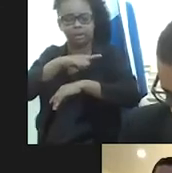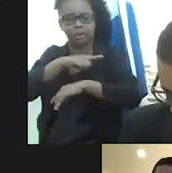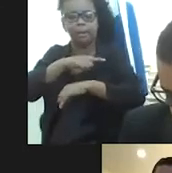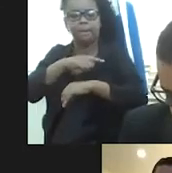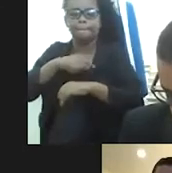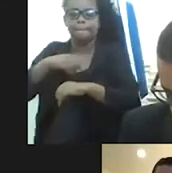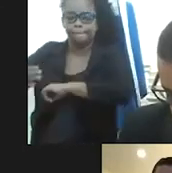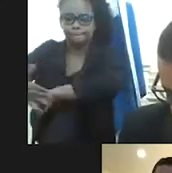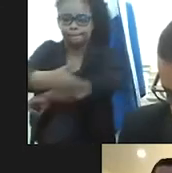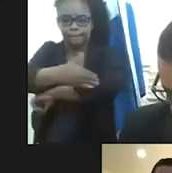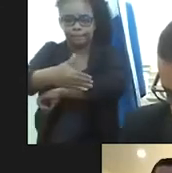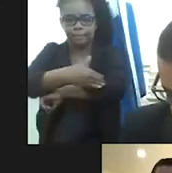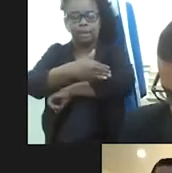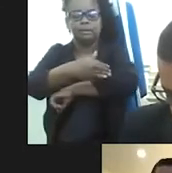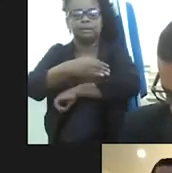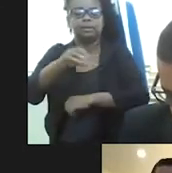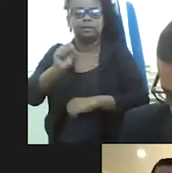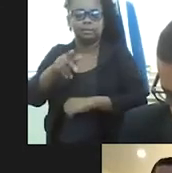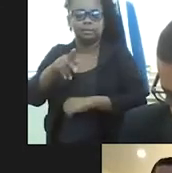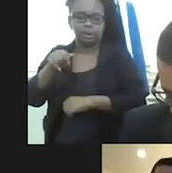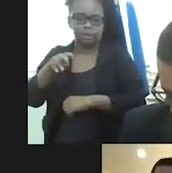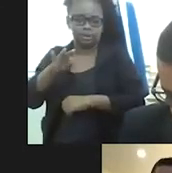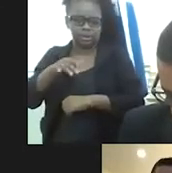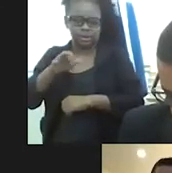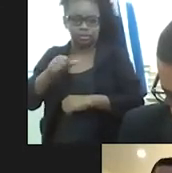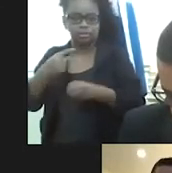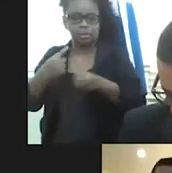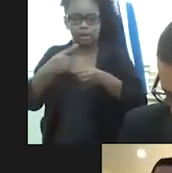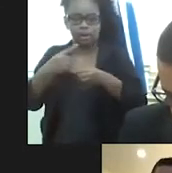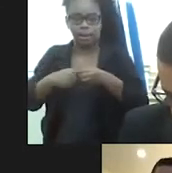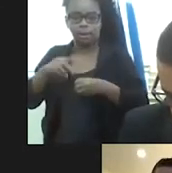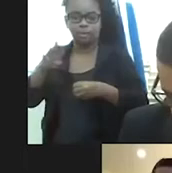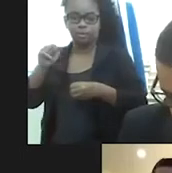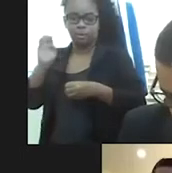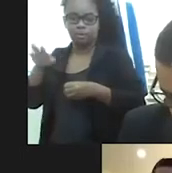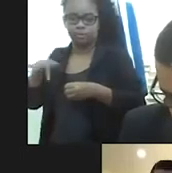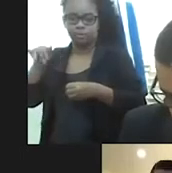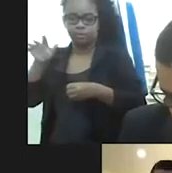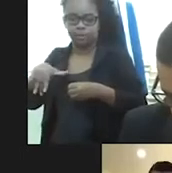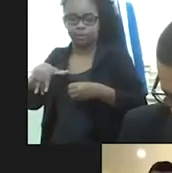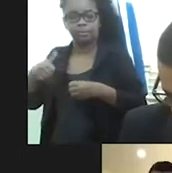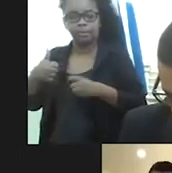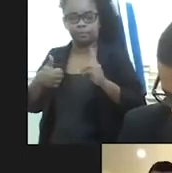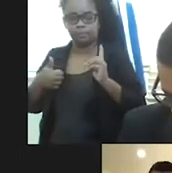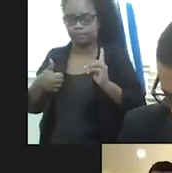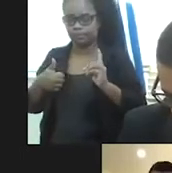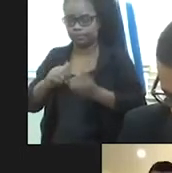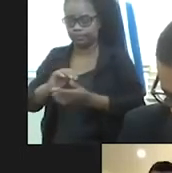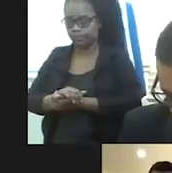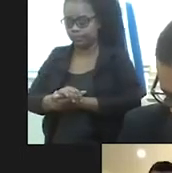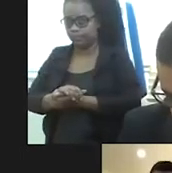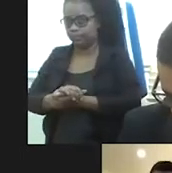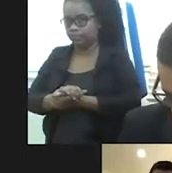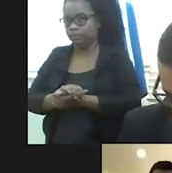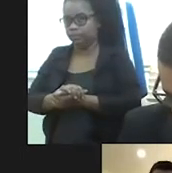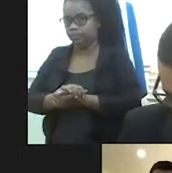Sapateiro, bairro Parque Cima do Bonfim, primeiro distrito desse município.